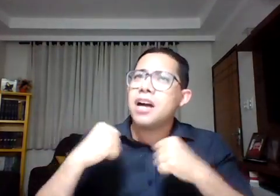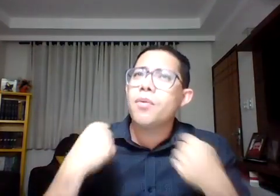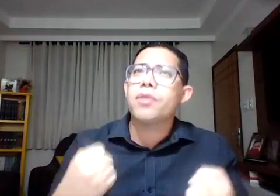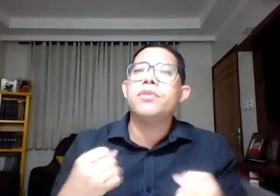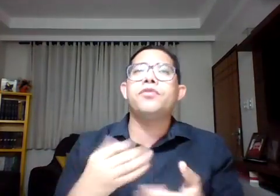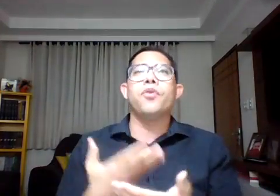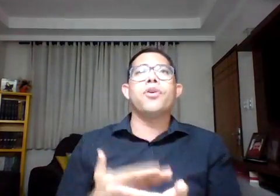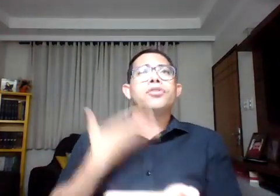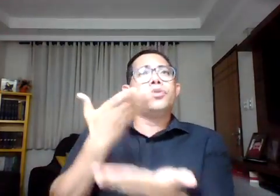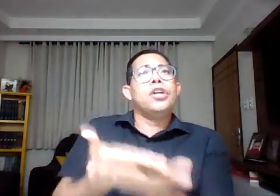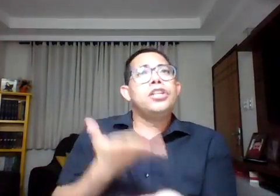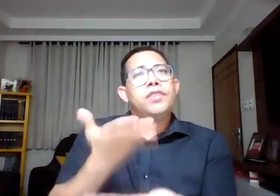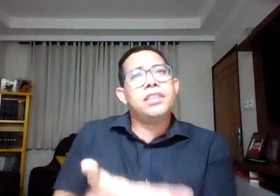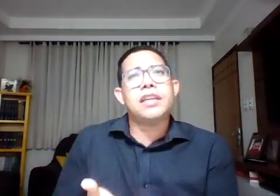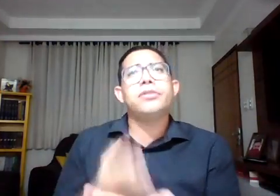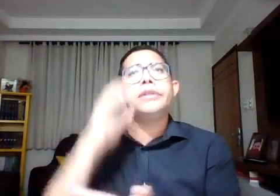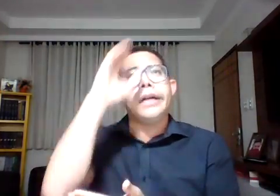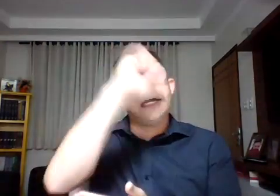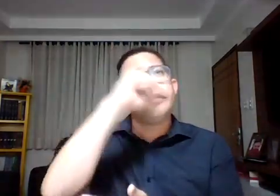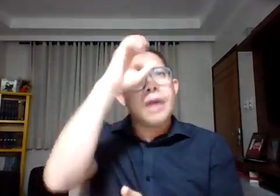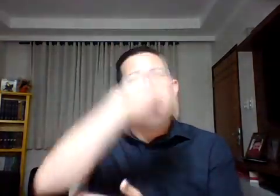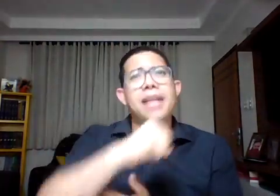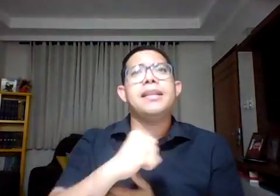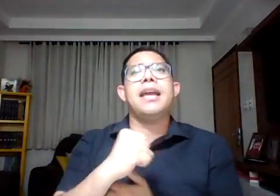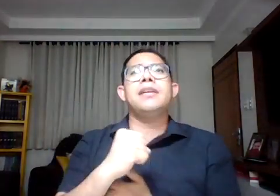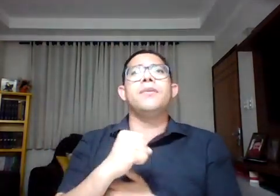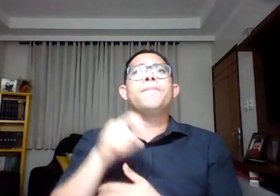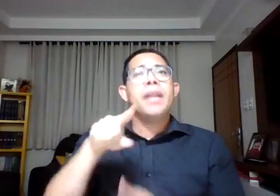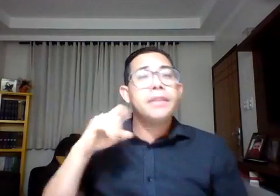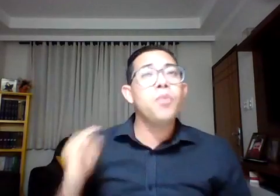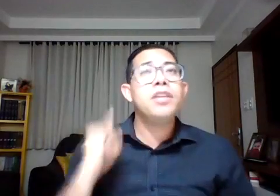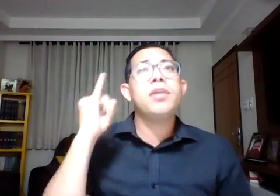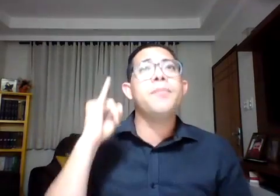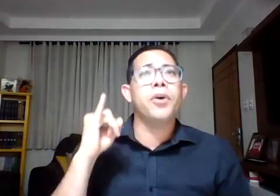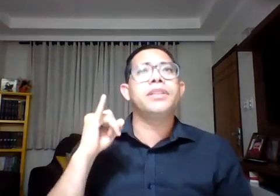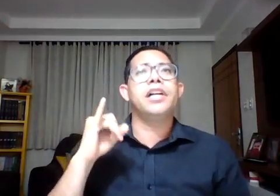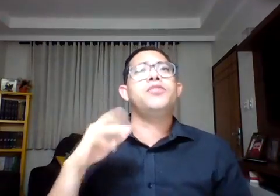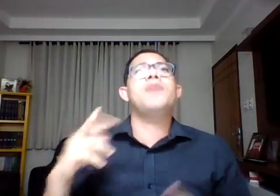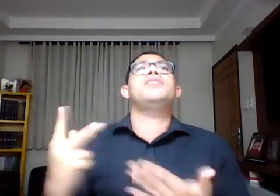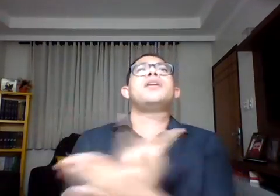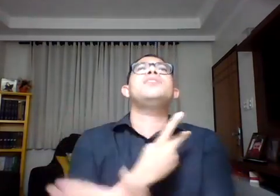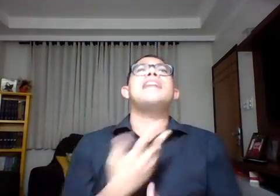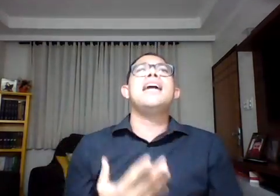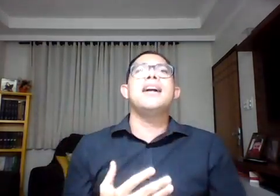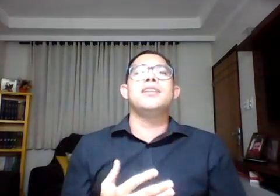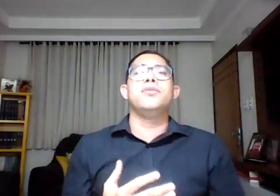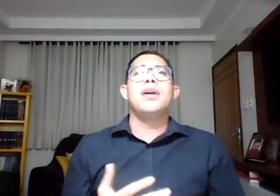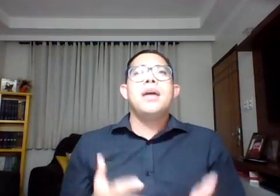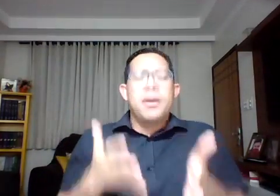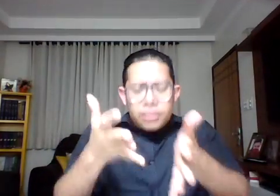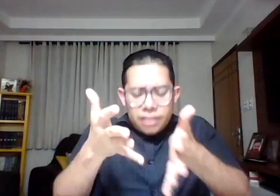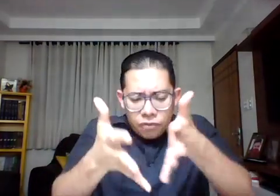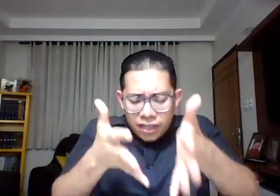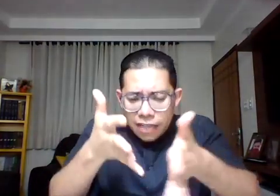com esforço, de você estar estudando, aprendendo. Então, isso é importante para você não estar errando, para você não ficar